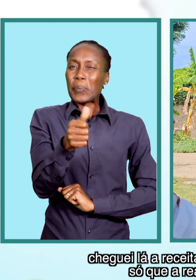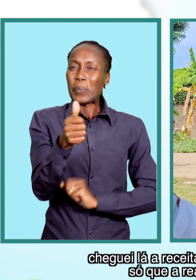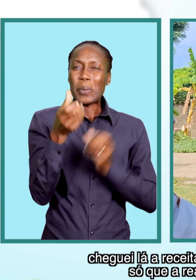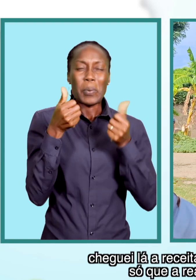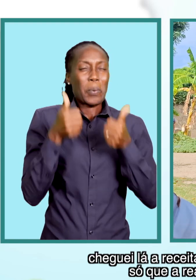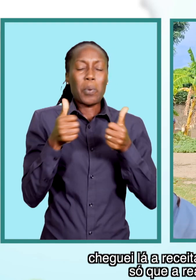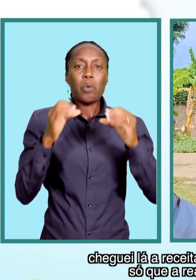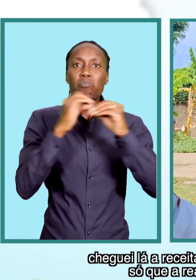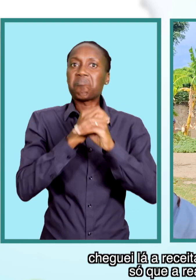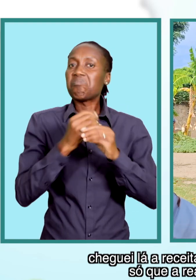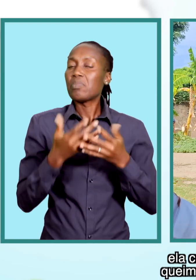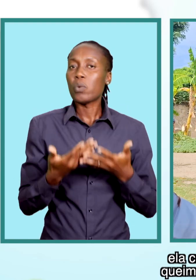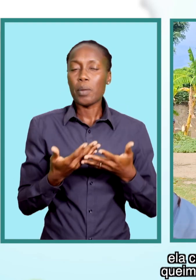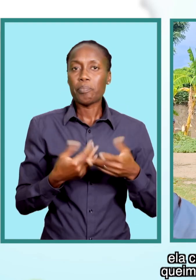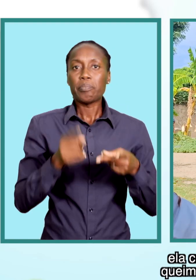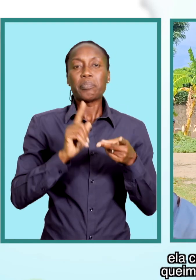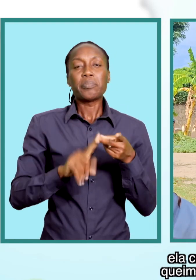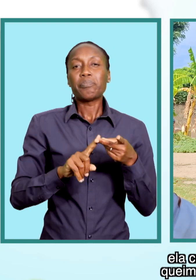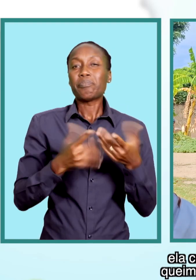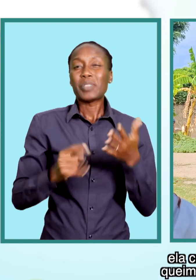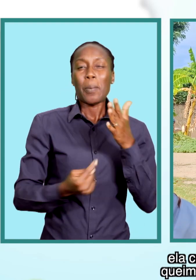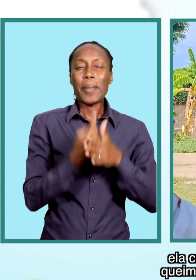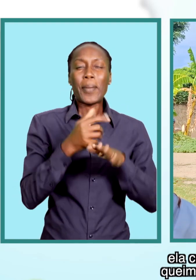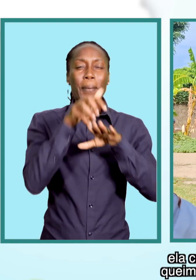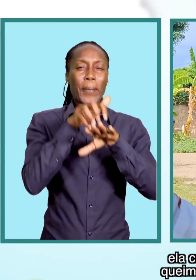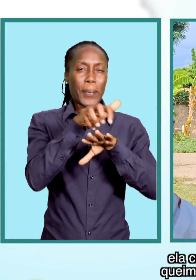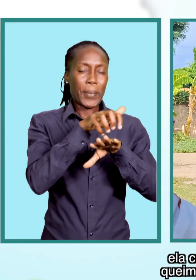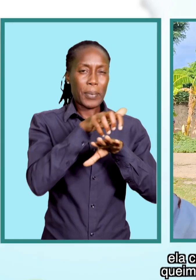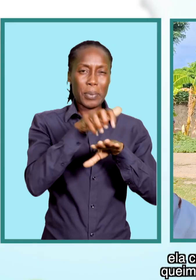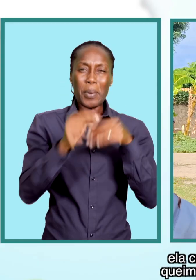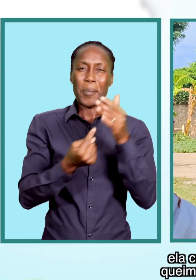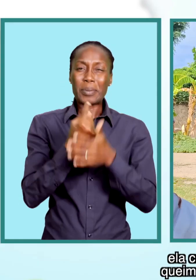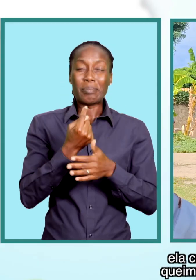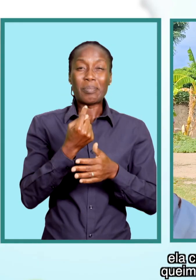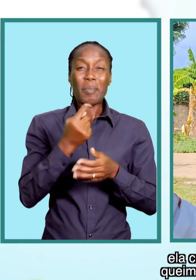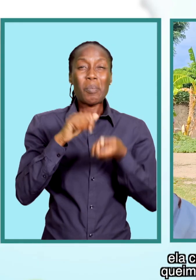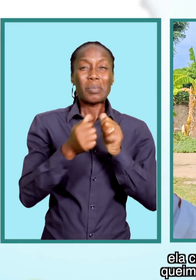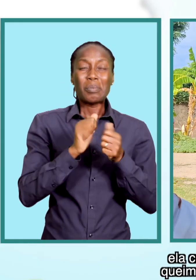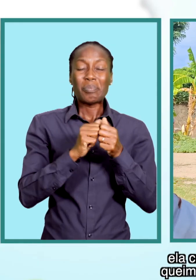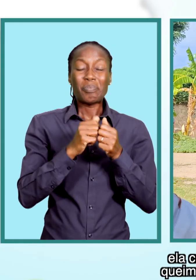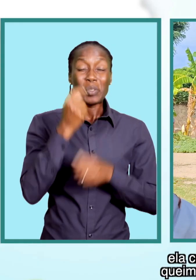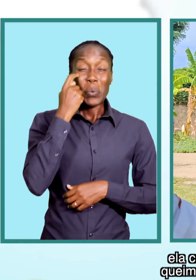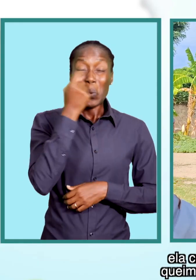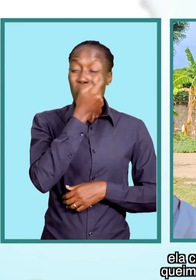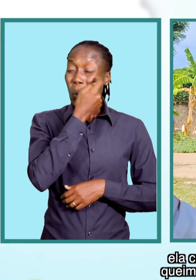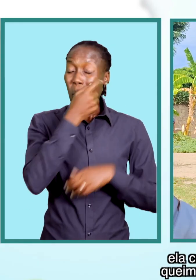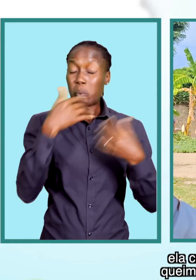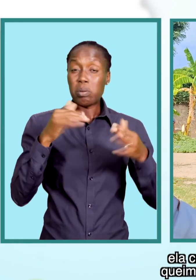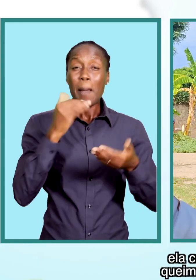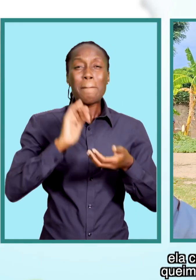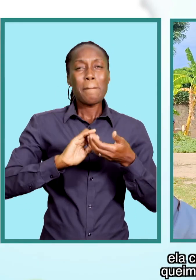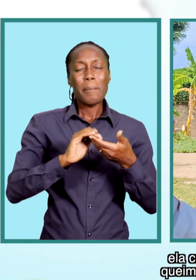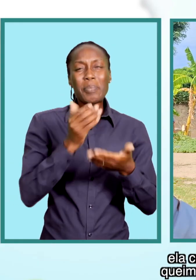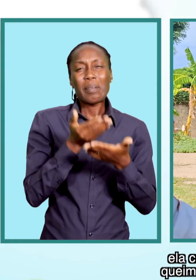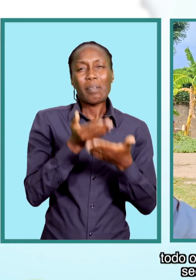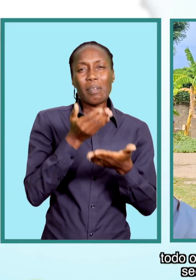do medicamento não foi aplausível. Ela criou alergia. Acordei, eu toda queimada, a parecer